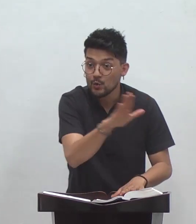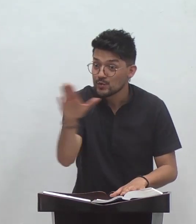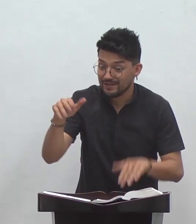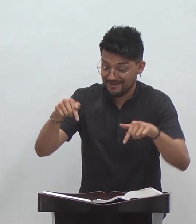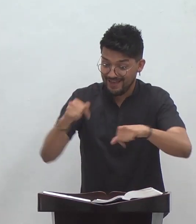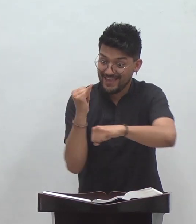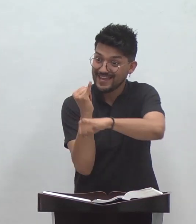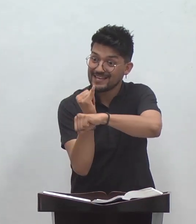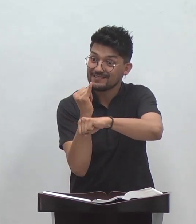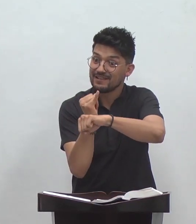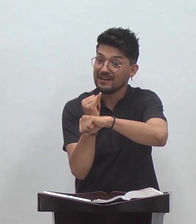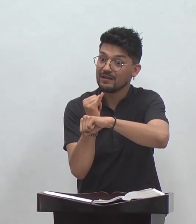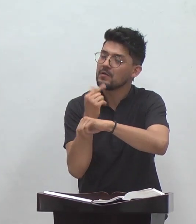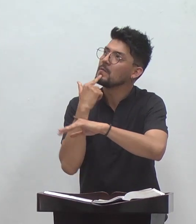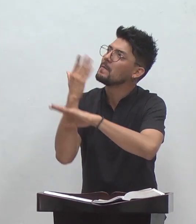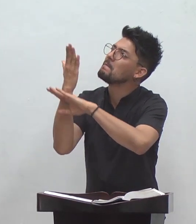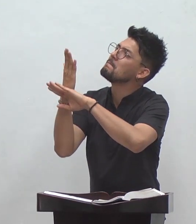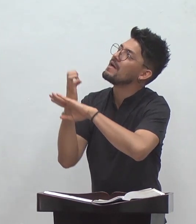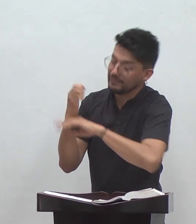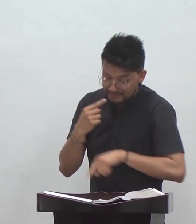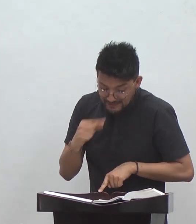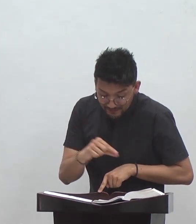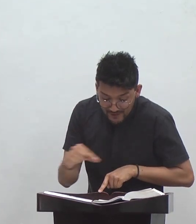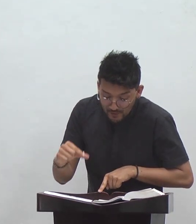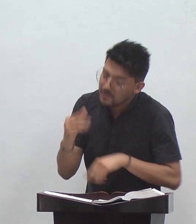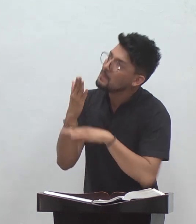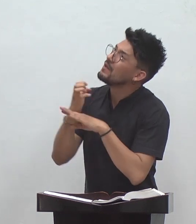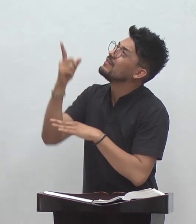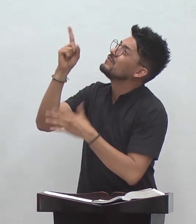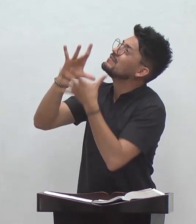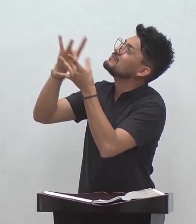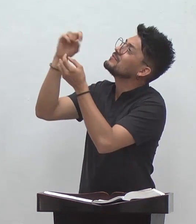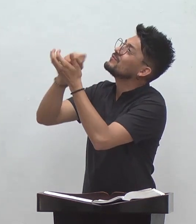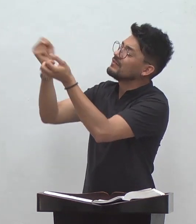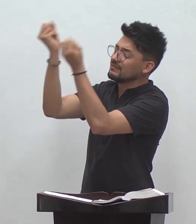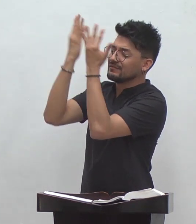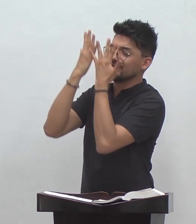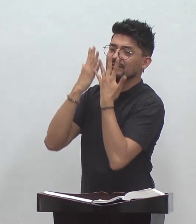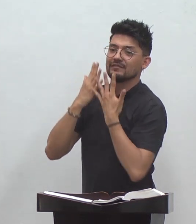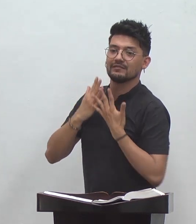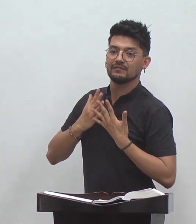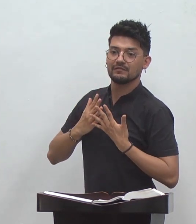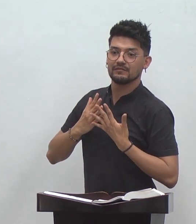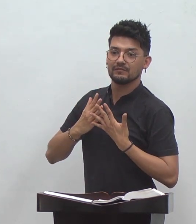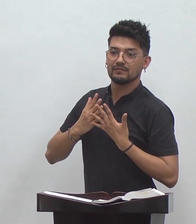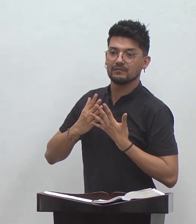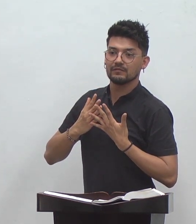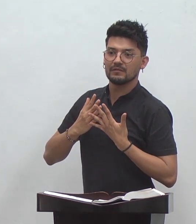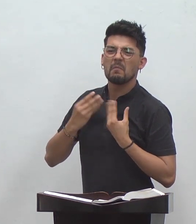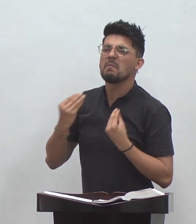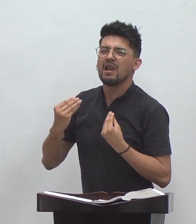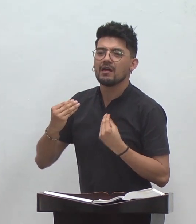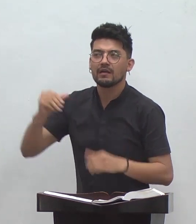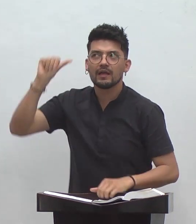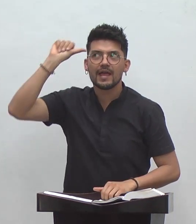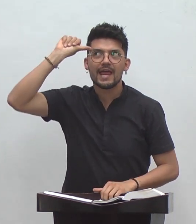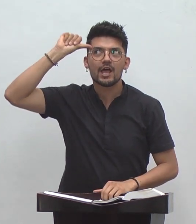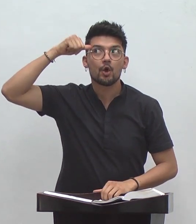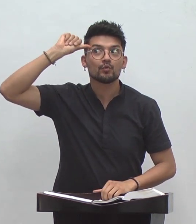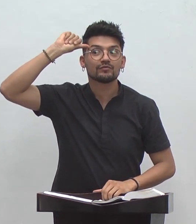Esto significa que usted, iglesia, debe pedir que le llene el Espíritu Santo para